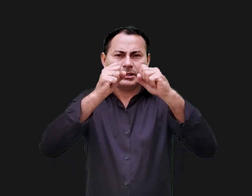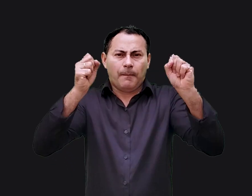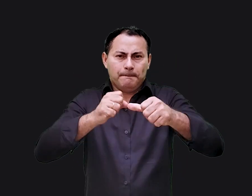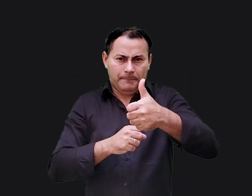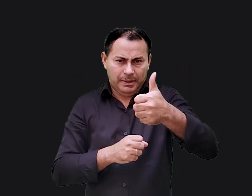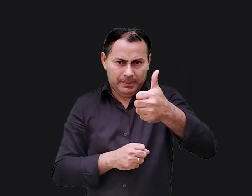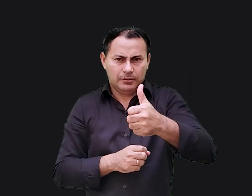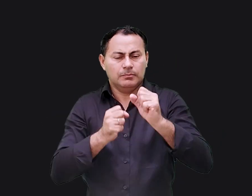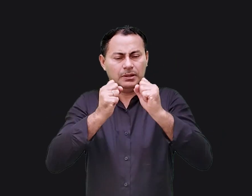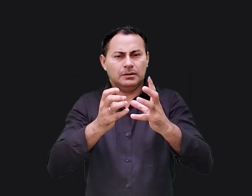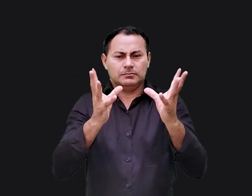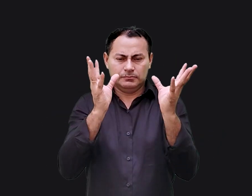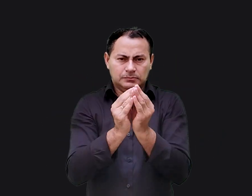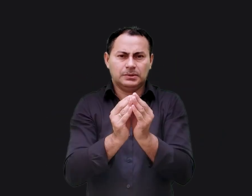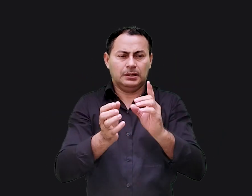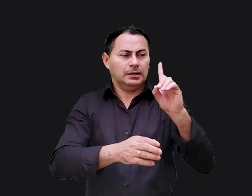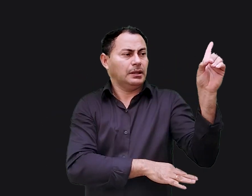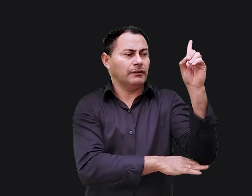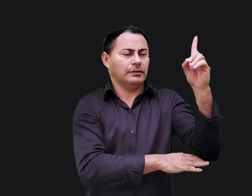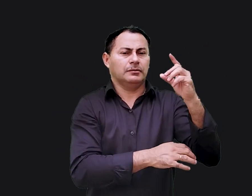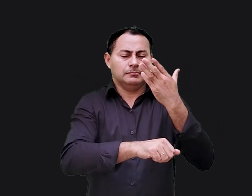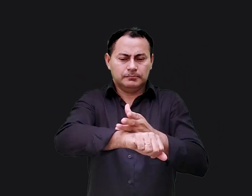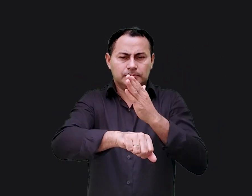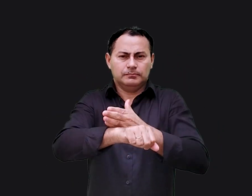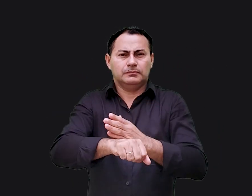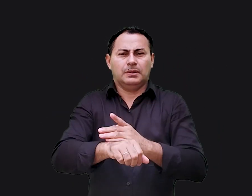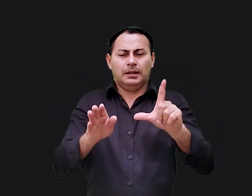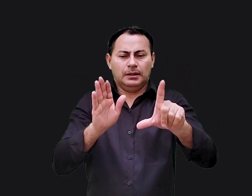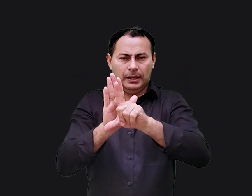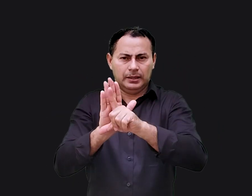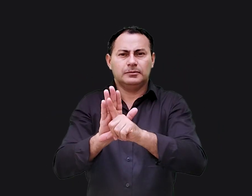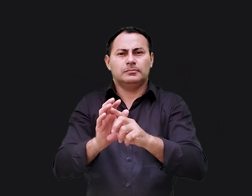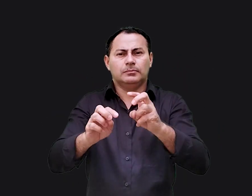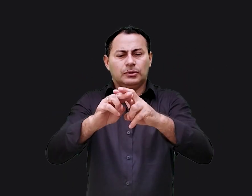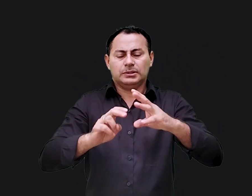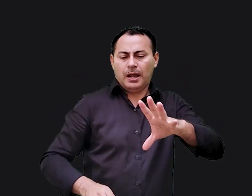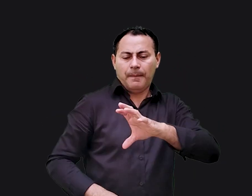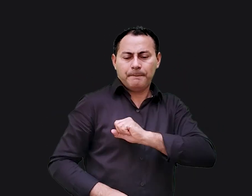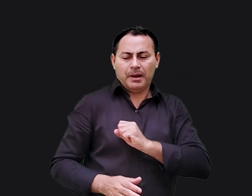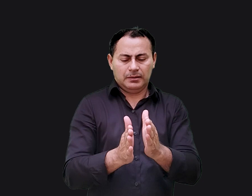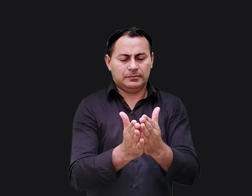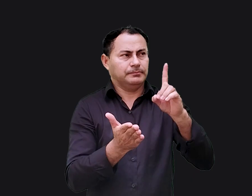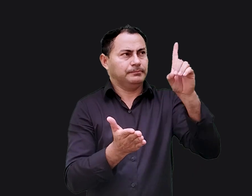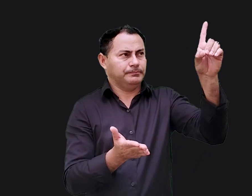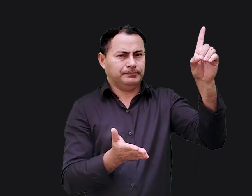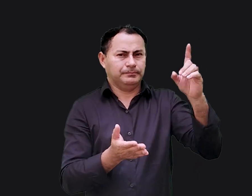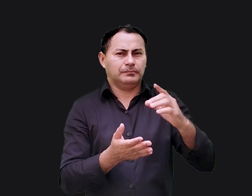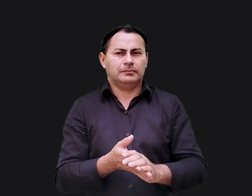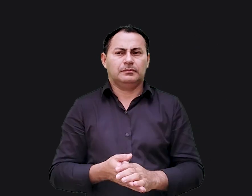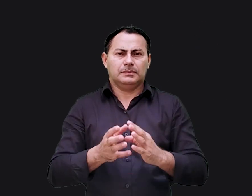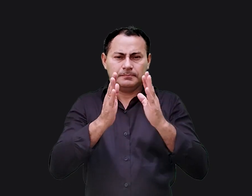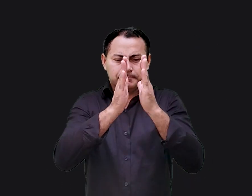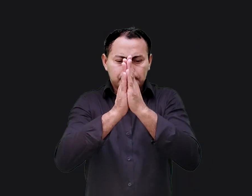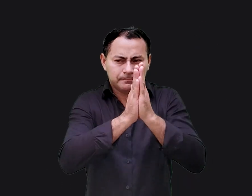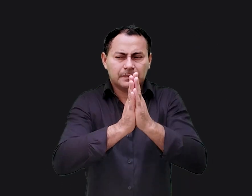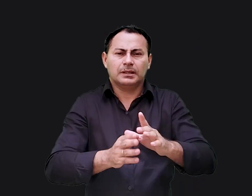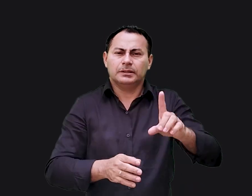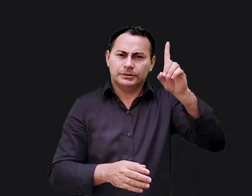no Salmo 1, podemos concluir que Davi praticou esse princípio e que, por isso, ele amava a palavra de Deus e meditava nela